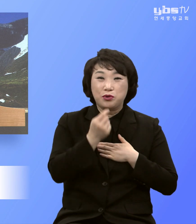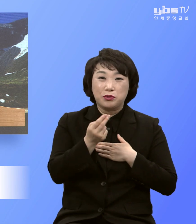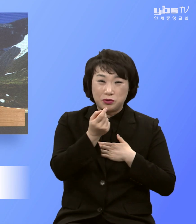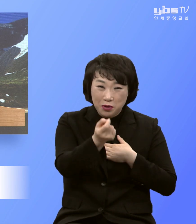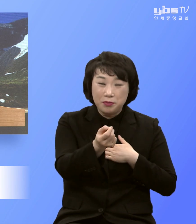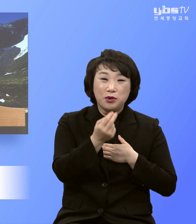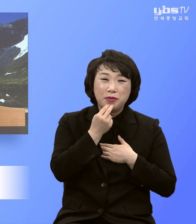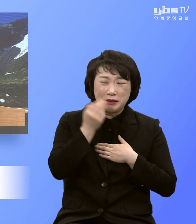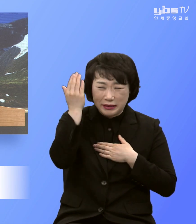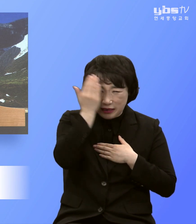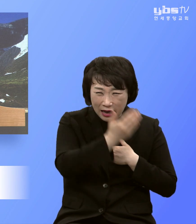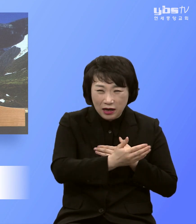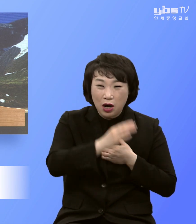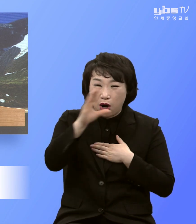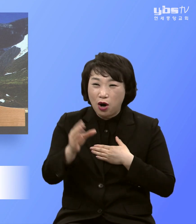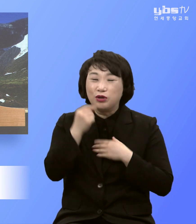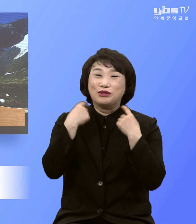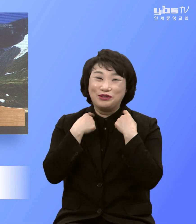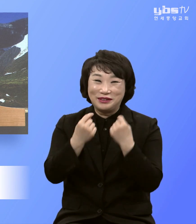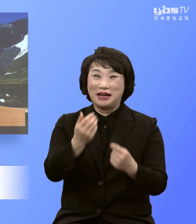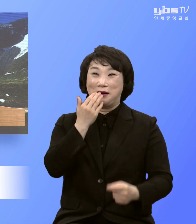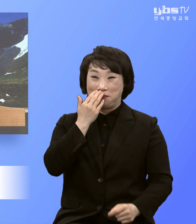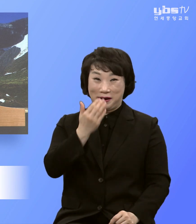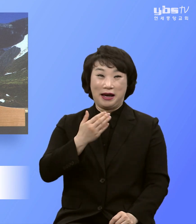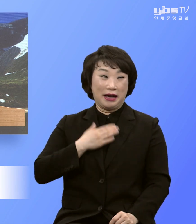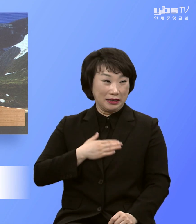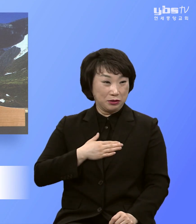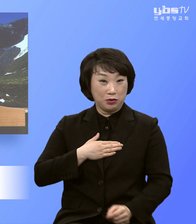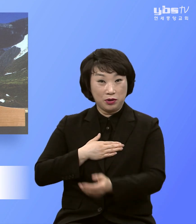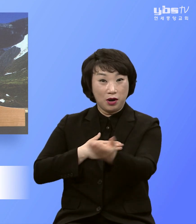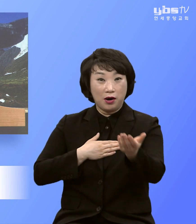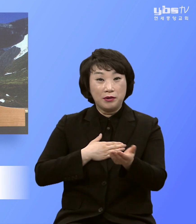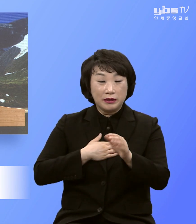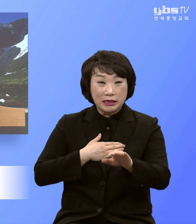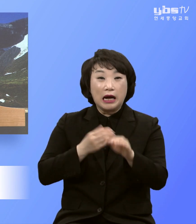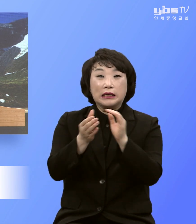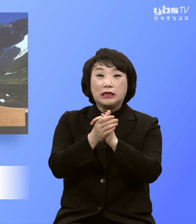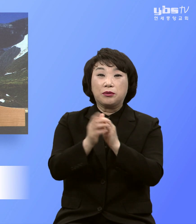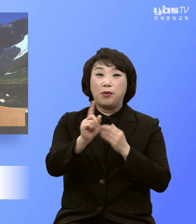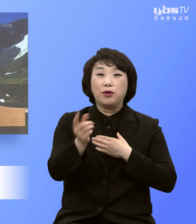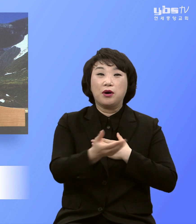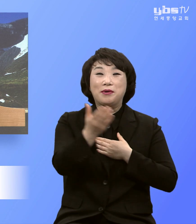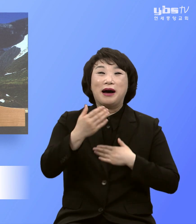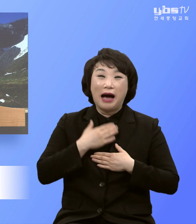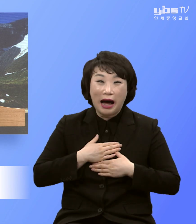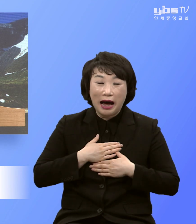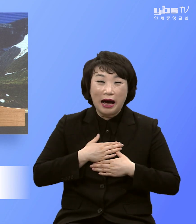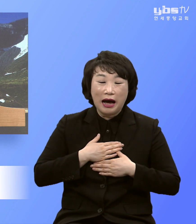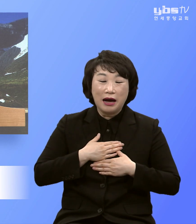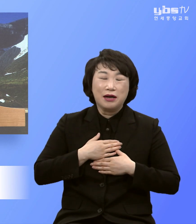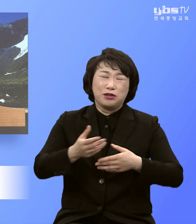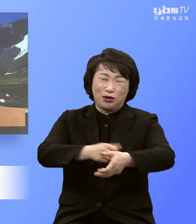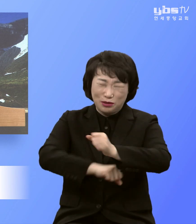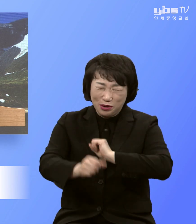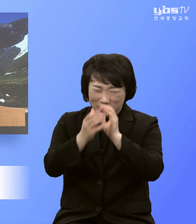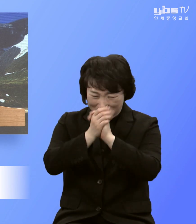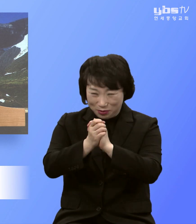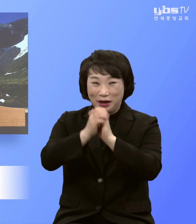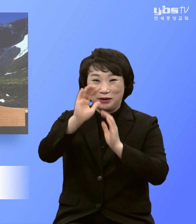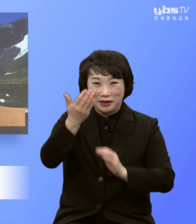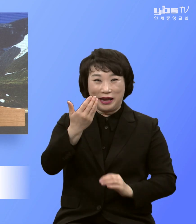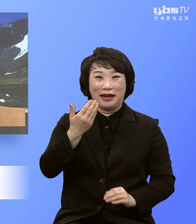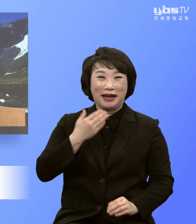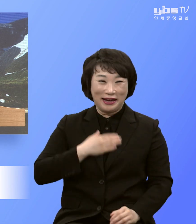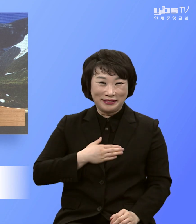점도 없이 거룩하게 보존하게 만들기 위해서. 그래서 기도는 알면 적극적으로 할 수밖에 없다는